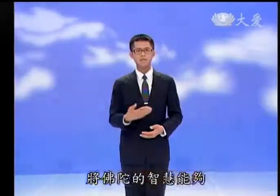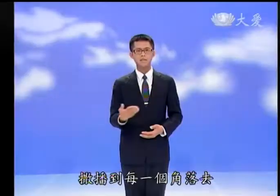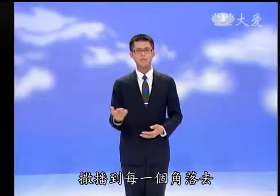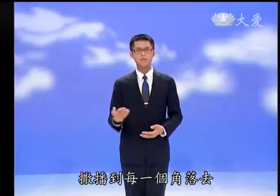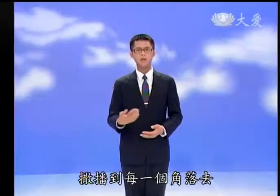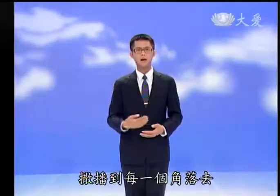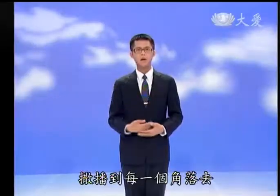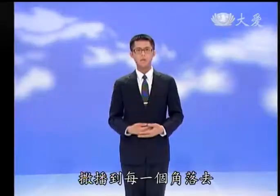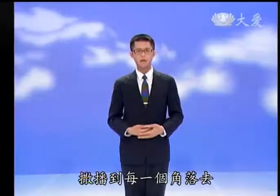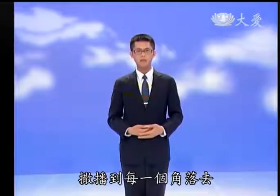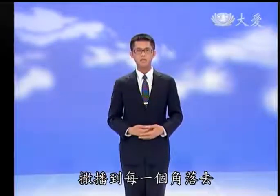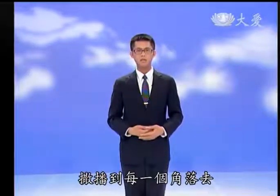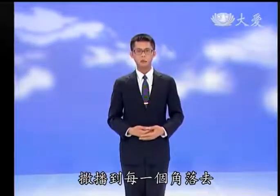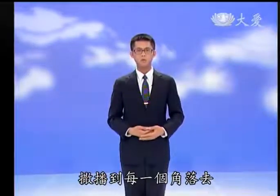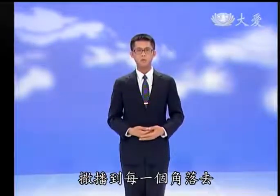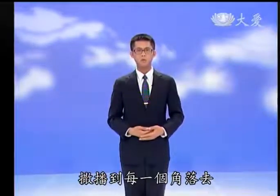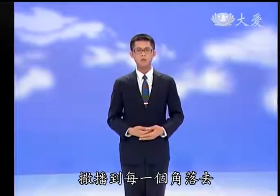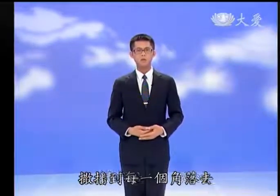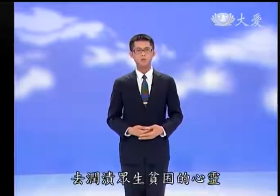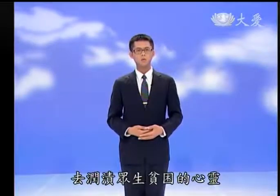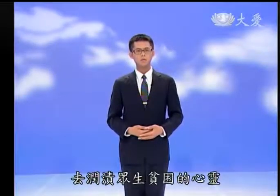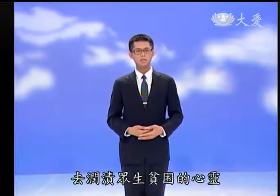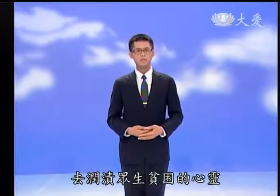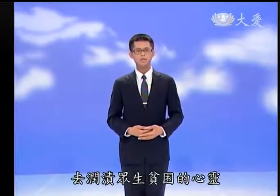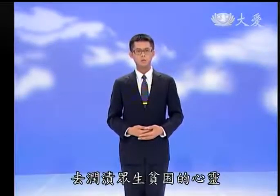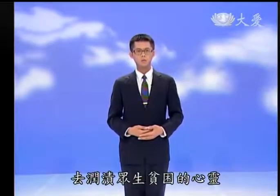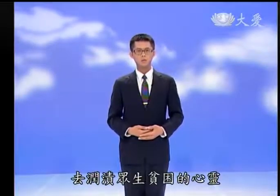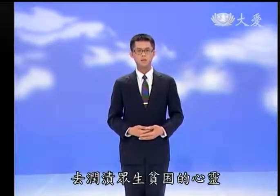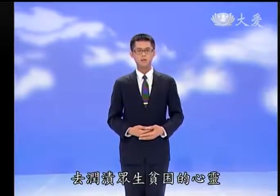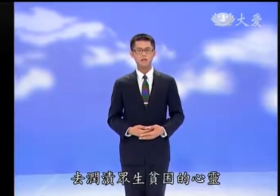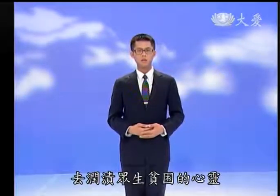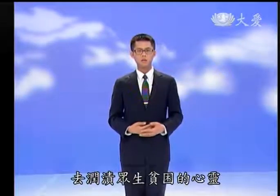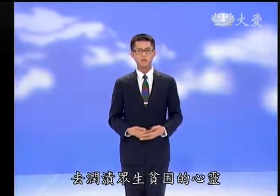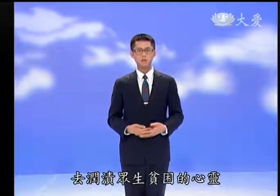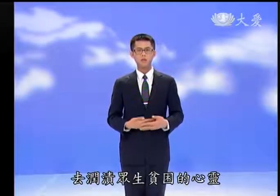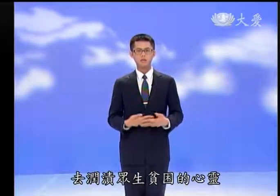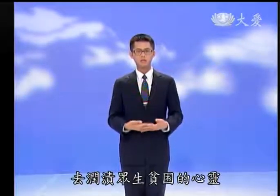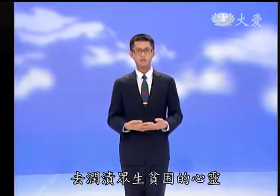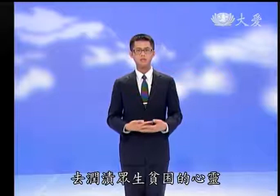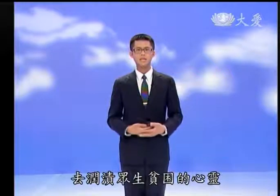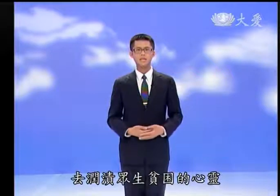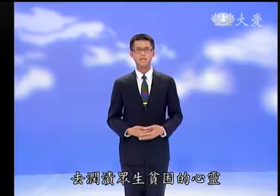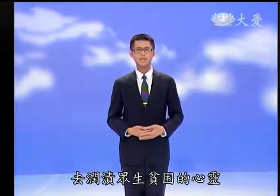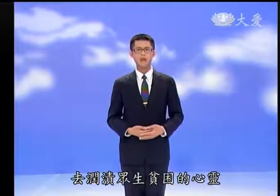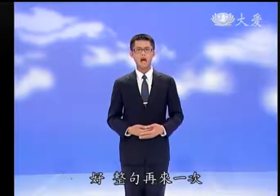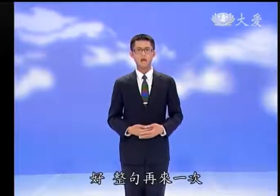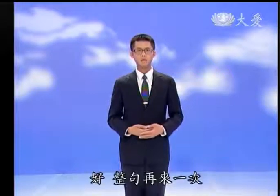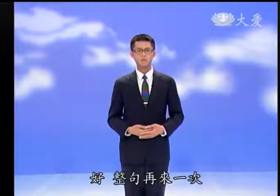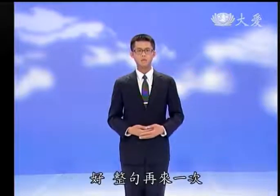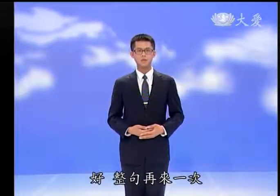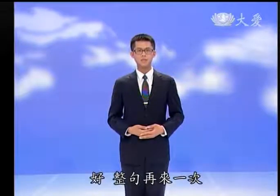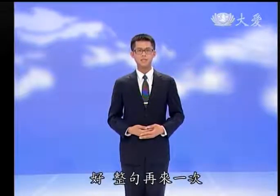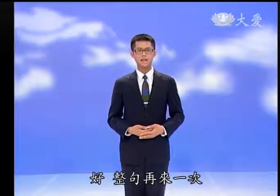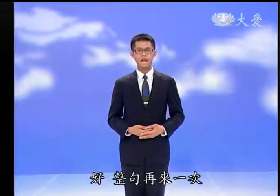撒播到每一个角落去，去润自众生贫困的心灵。好，我们整句再来一